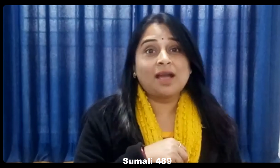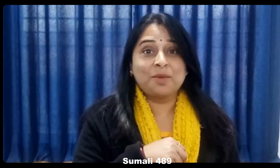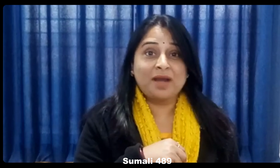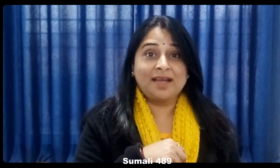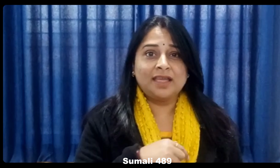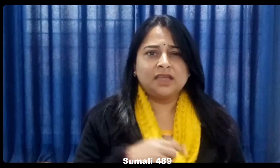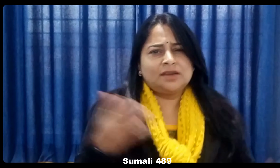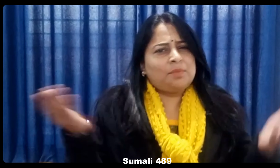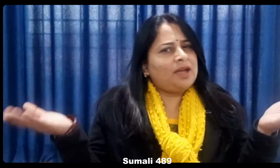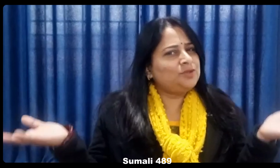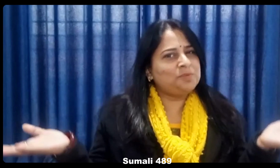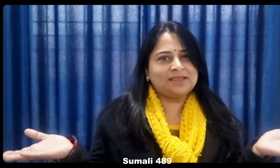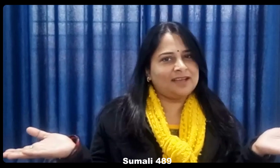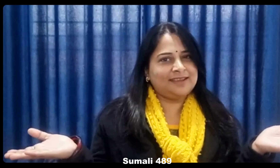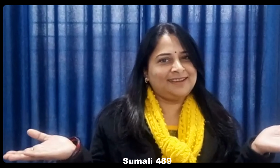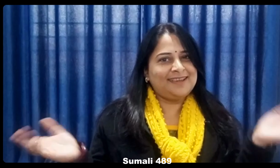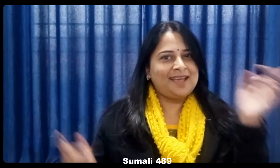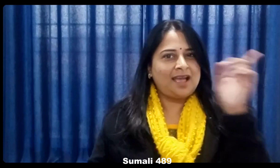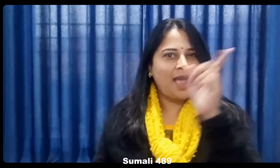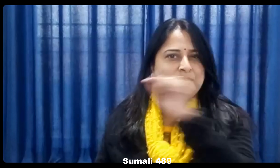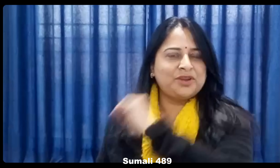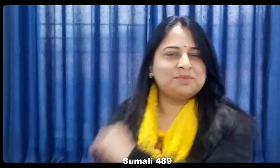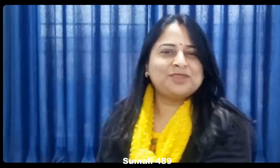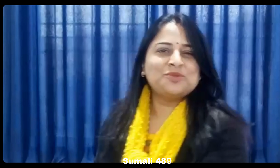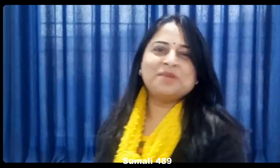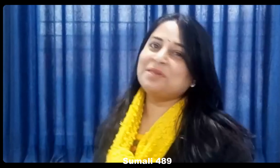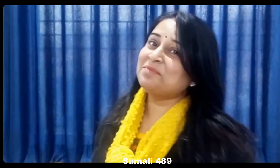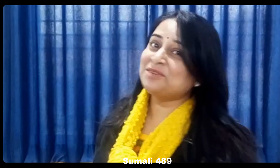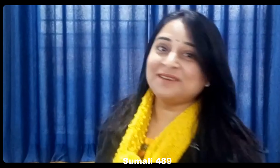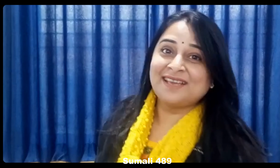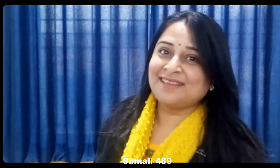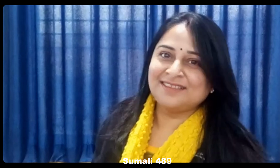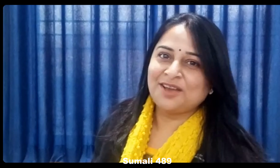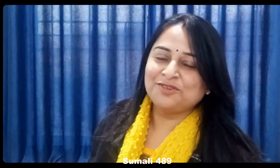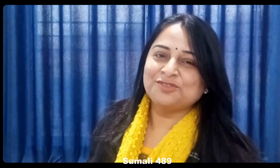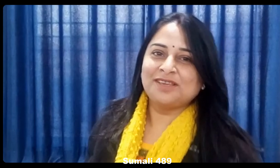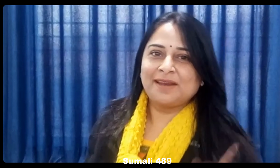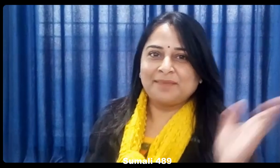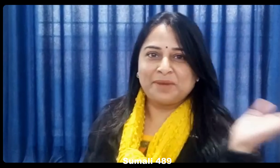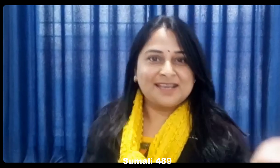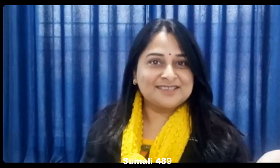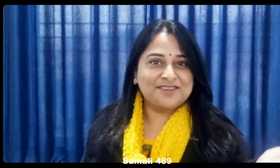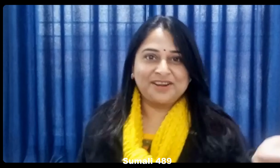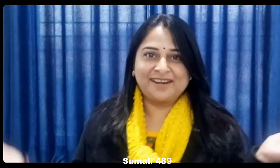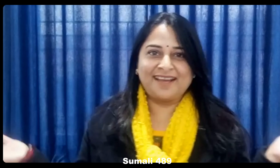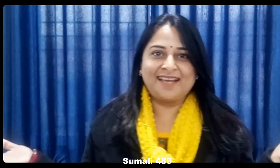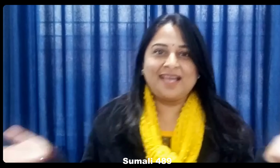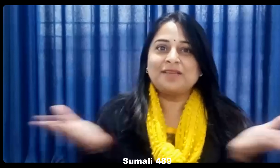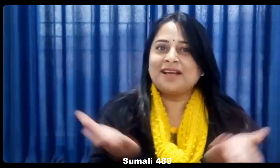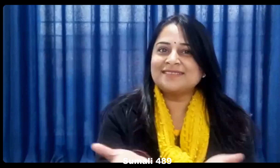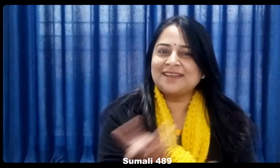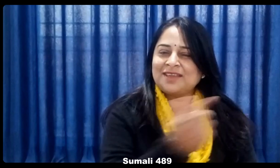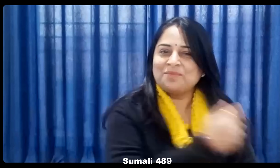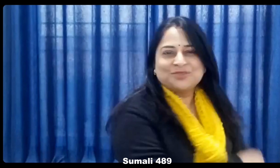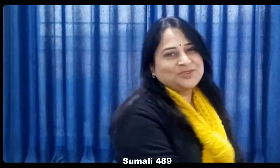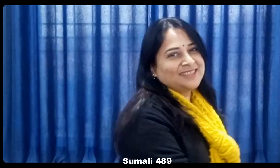काबा, इतना बात तो बता देनी। आपको इन बातों में अपना बचपन दिखाई दिया हो तो हमारा प्रयास सफल रहा। यूं ही हंसते रहिए, मुस्कुराते